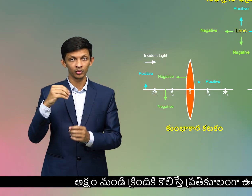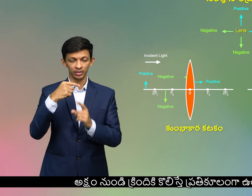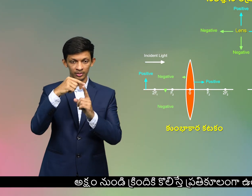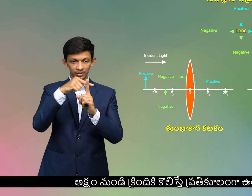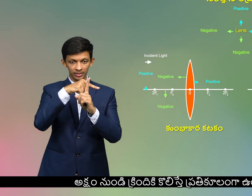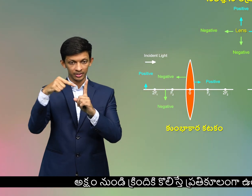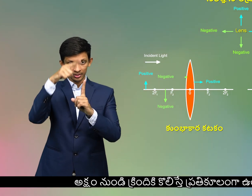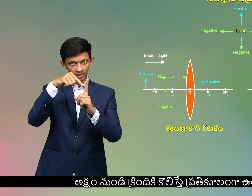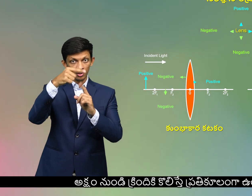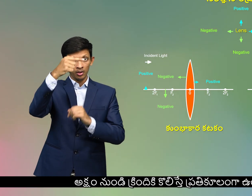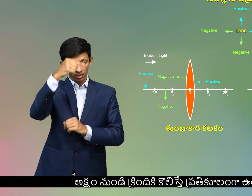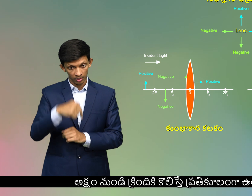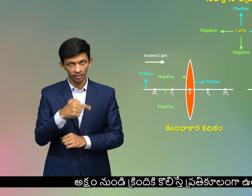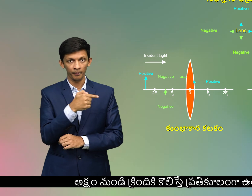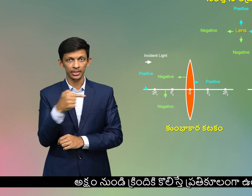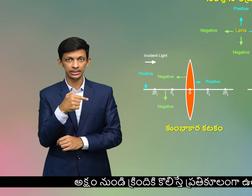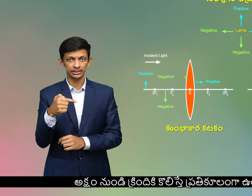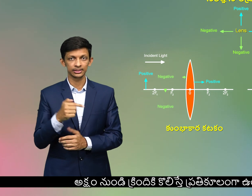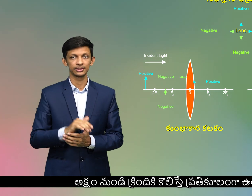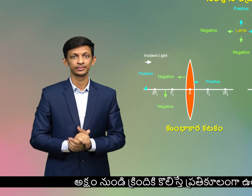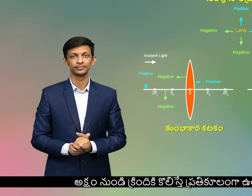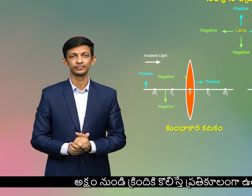అక్షం నుండి క్రిందికి కొలిస్తే ప్రతికూలంగా ఉంటాయి.